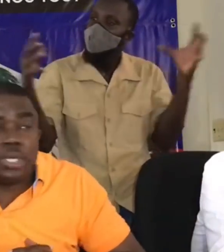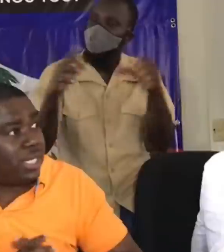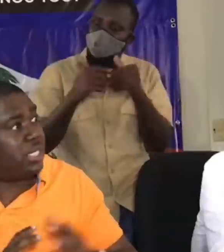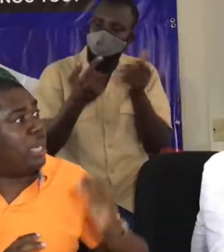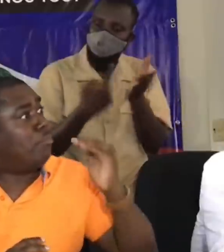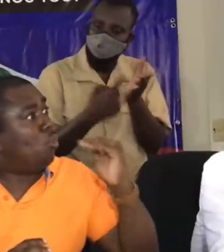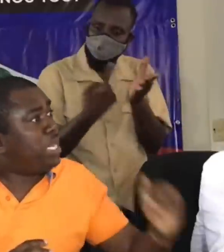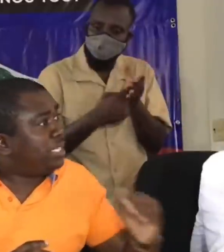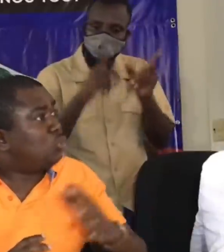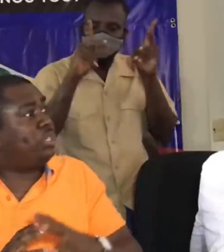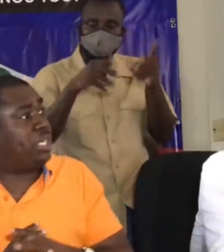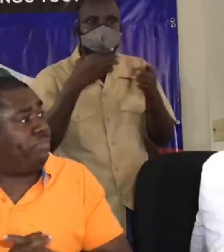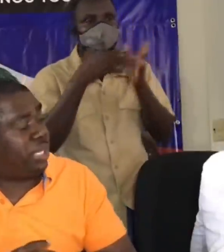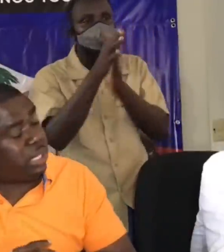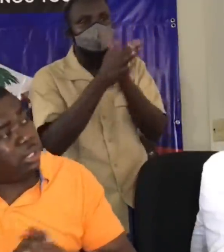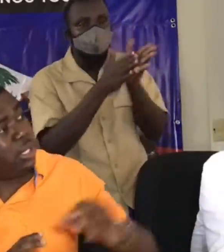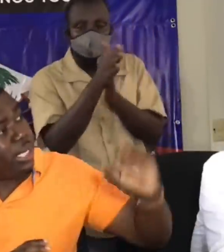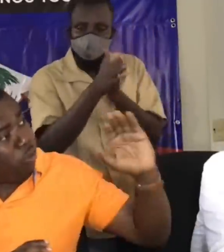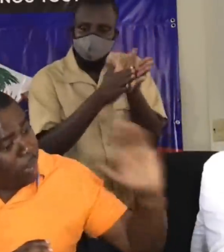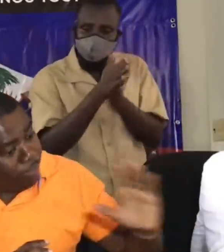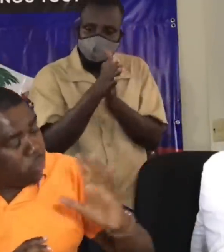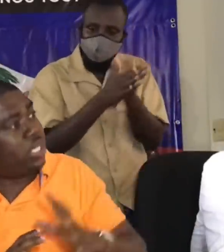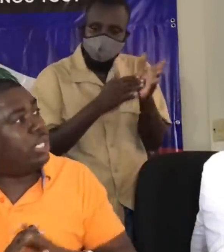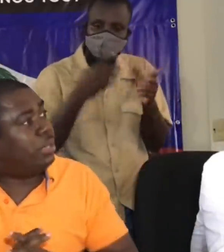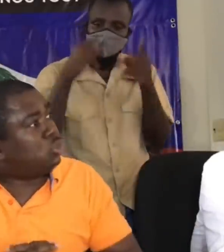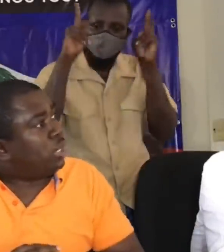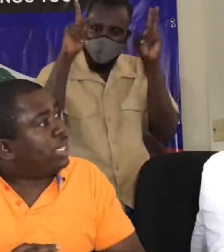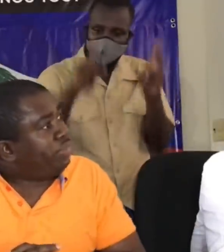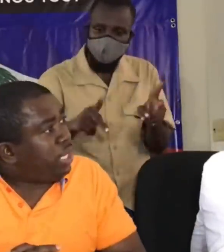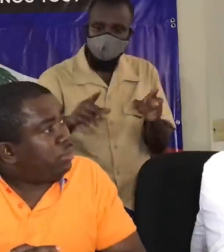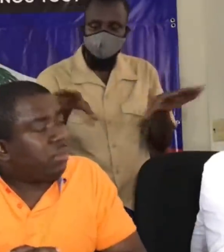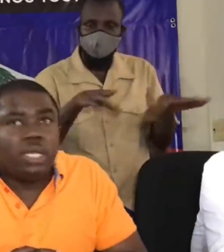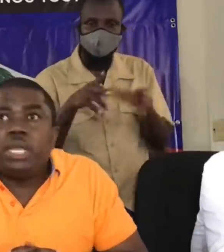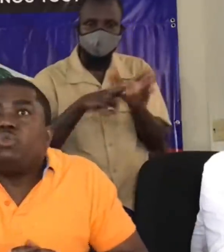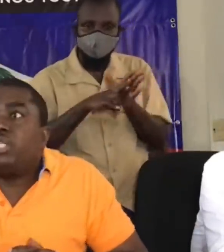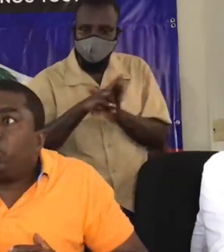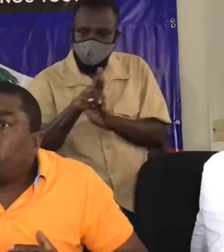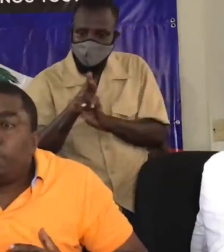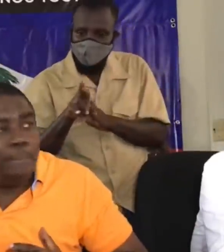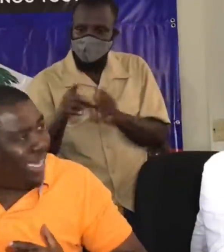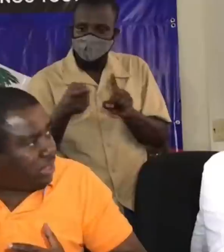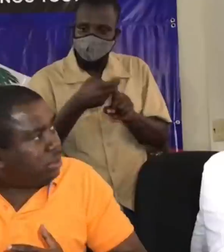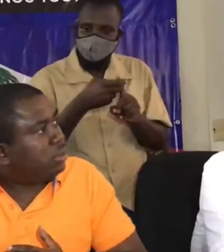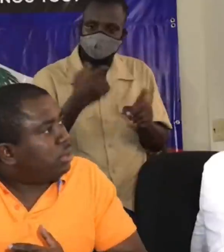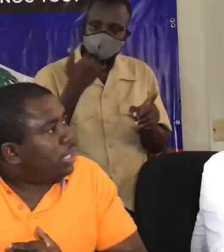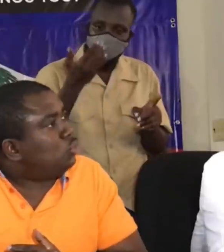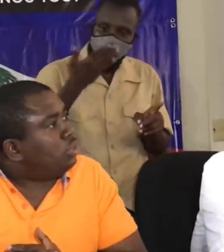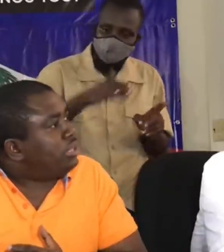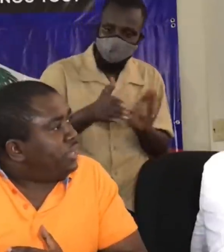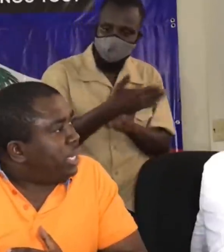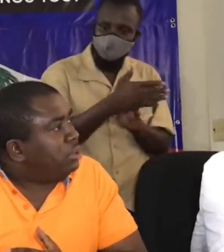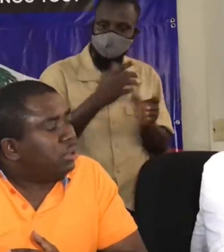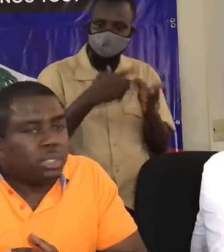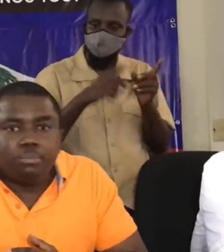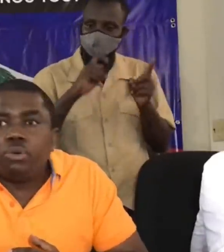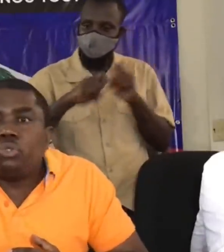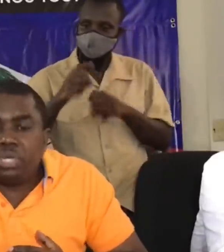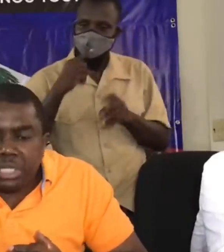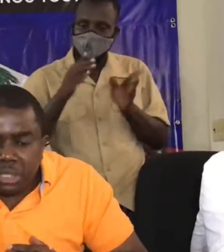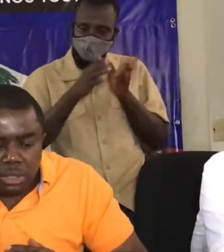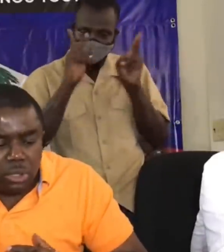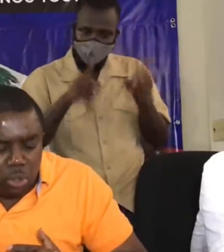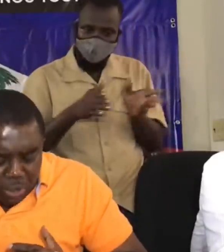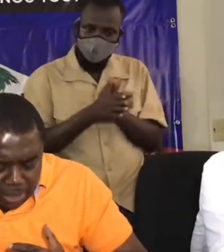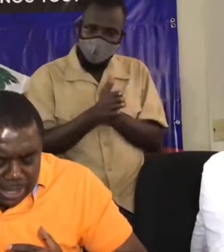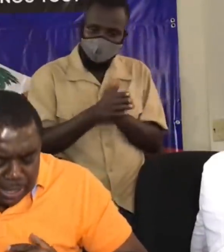massacre qui fait La Saline, et comparé président Jovenel Moïse avec barbecue, avec tout bandit qui a ferraillé sous